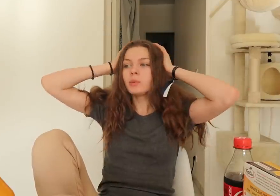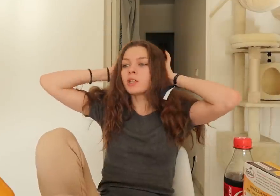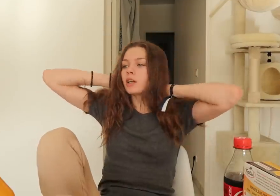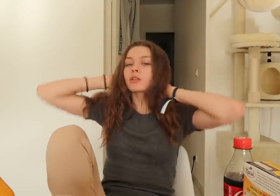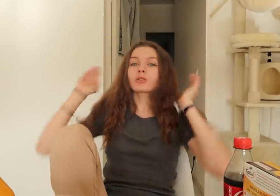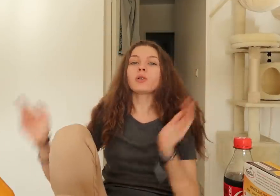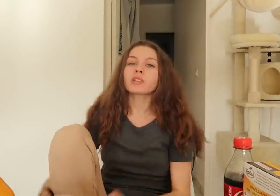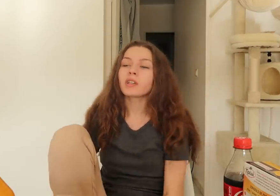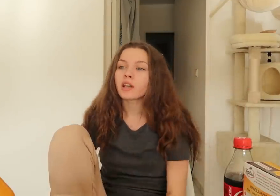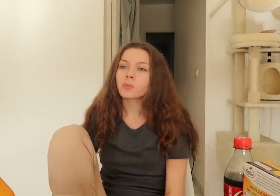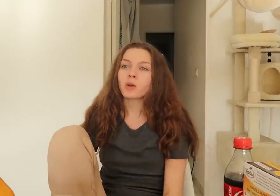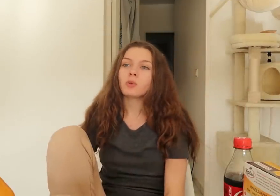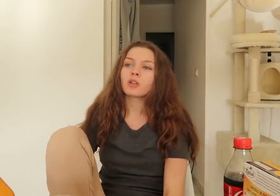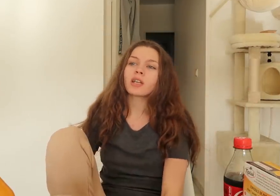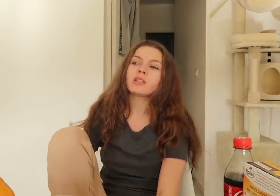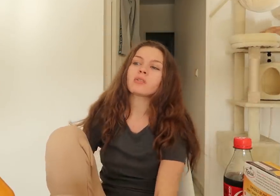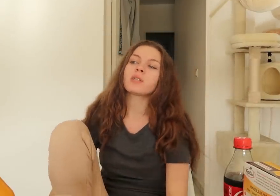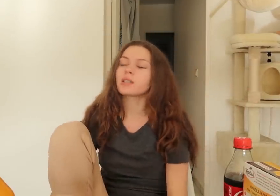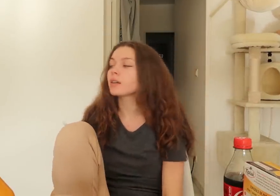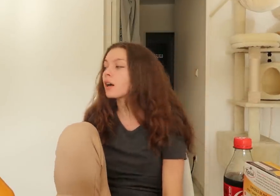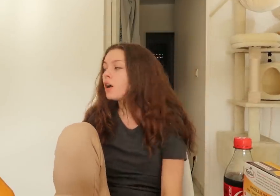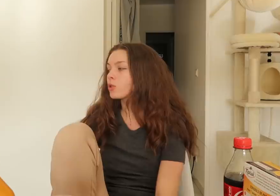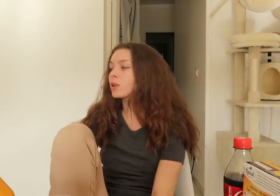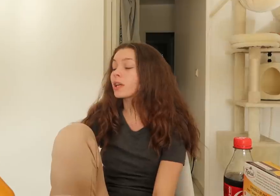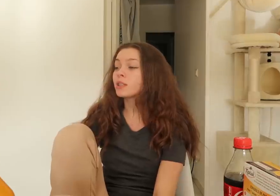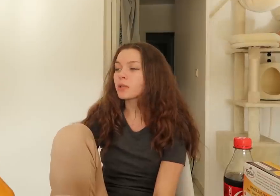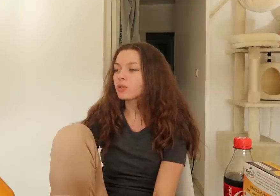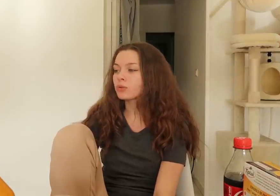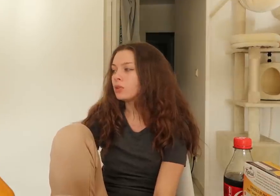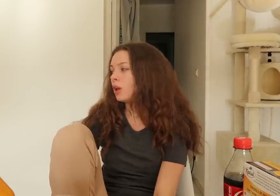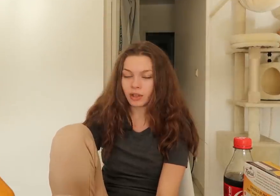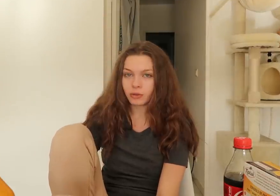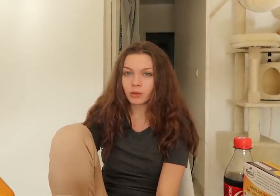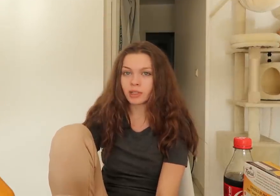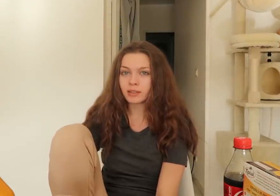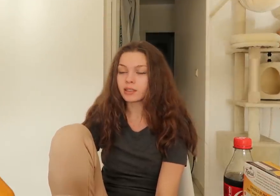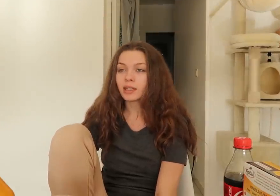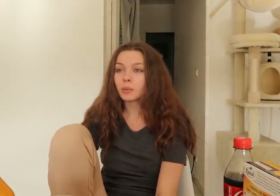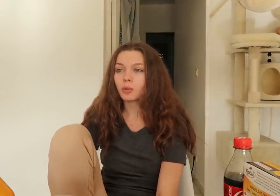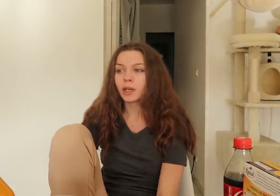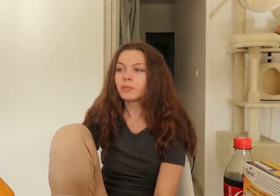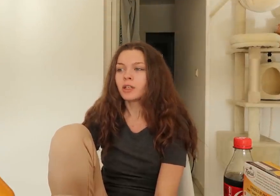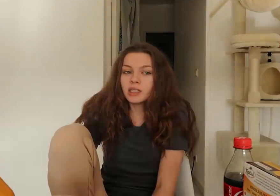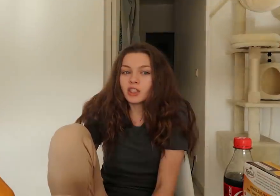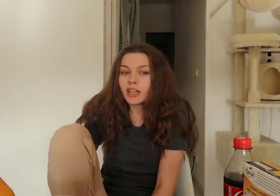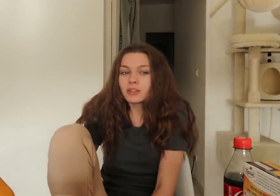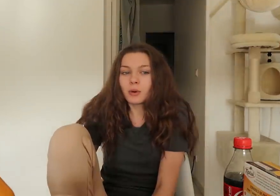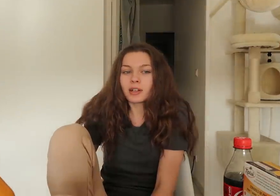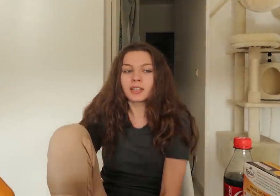troubles. Que ce soit le TDAH, par le manque d'organisation, etc. Que ce soit dans la dépression. Enfin, faut être honnête, il y a des problèmes d'hygiène, quoi. C'est